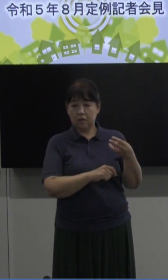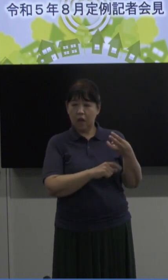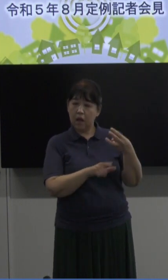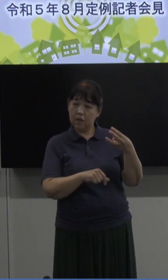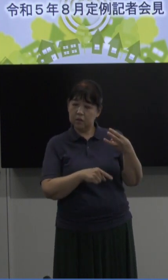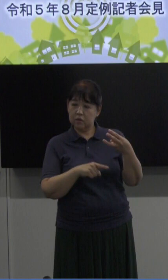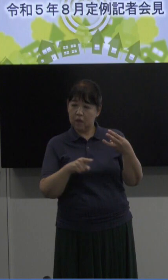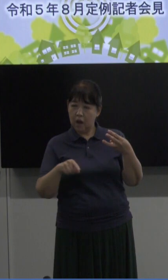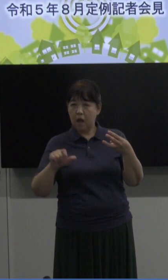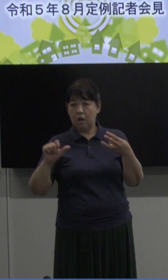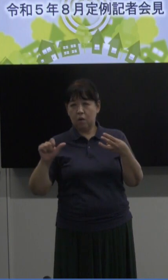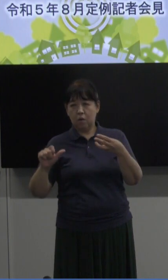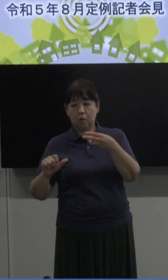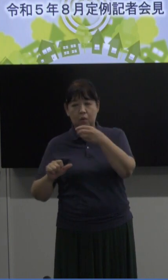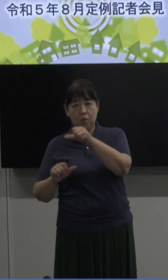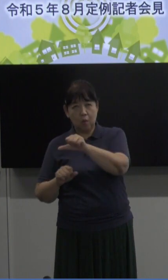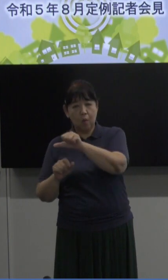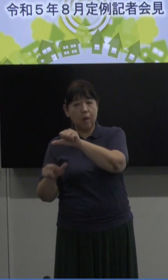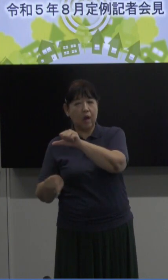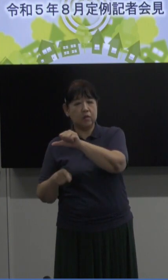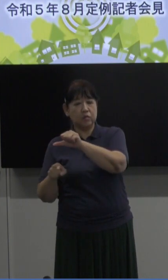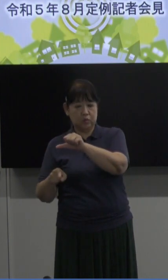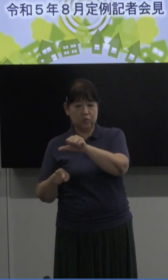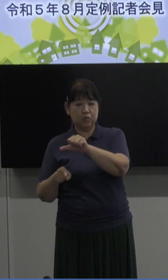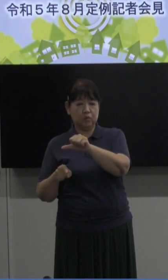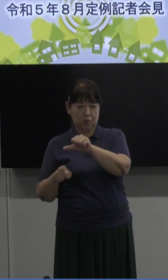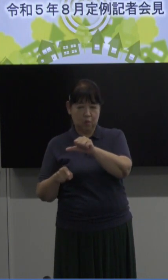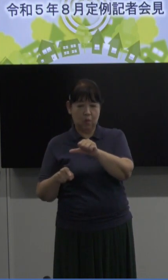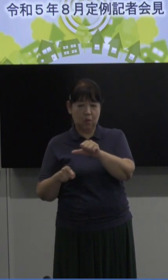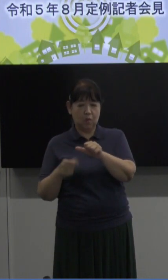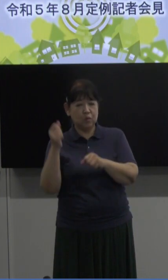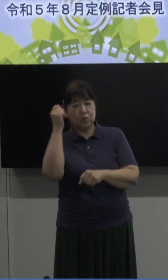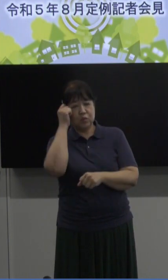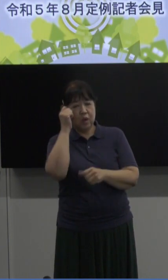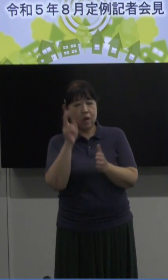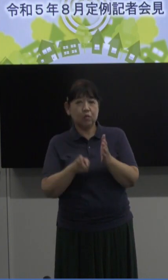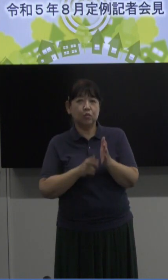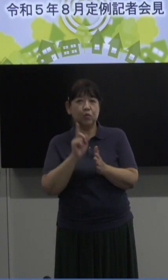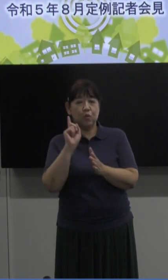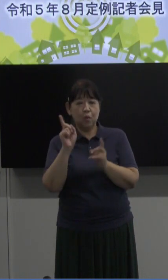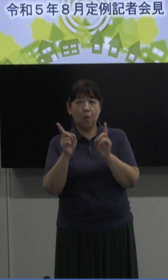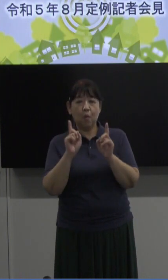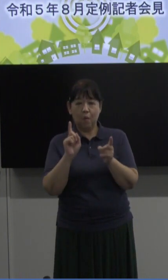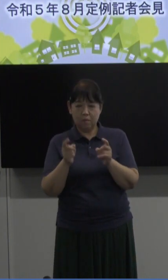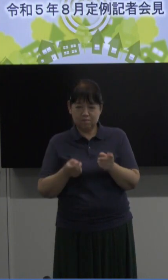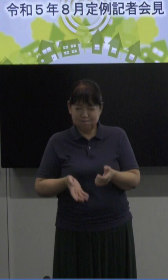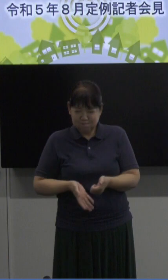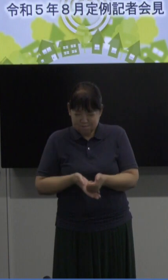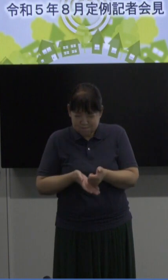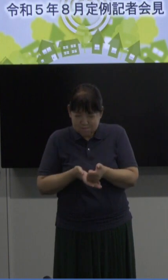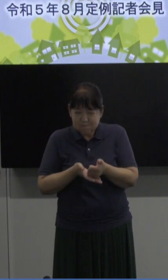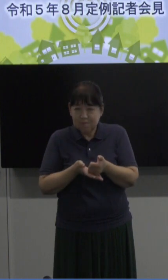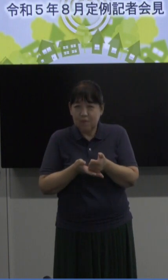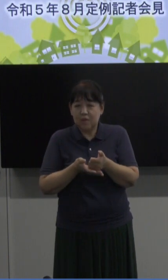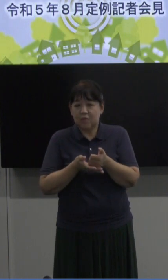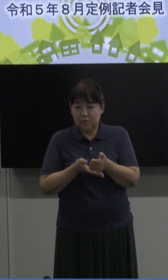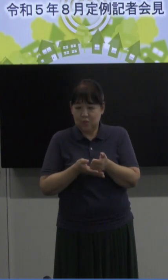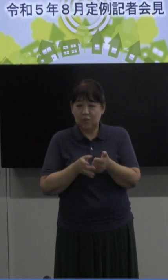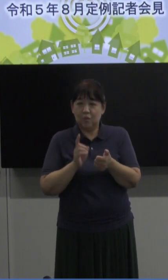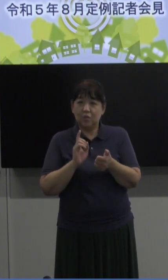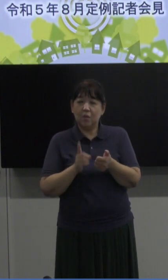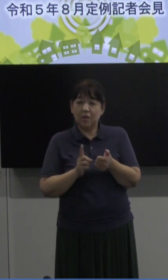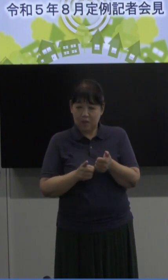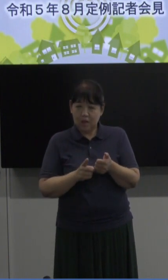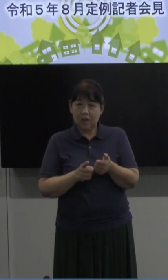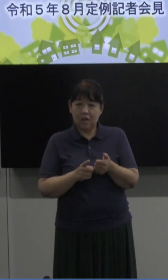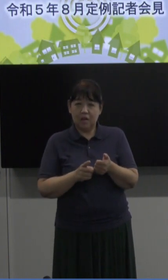年間を通した宿泊旅行の喚起を図るためにこのように債務負担行為を設定するものでござい